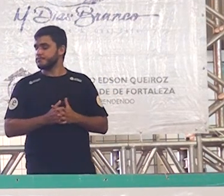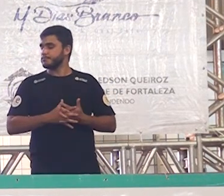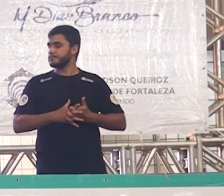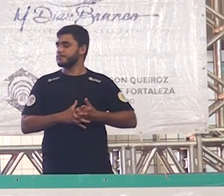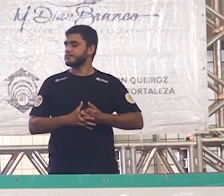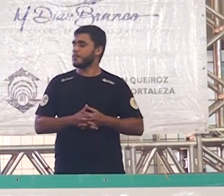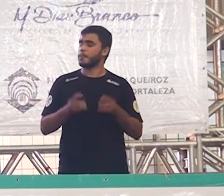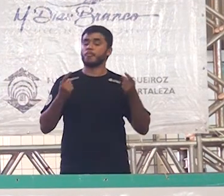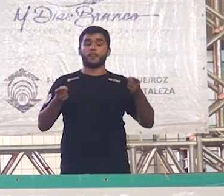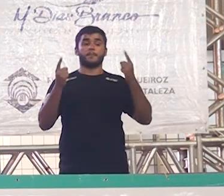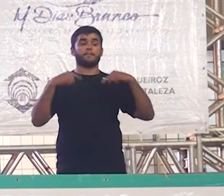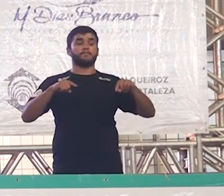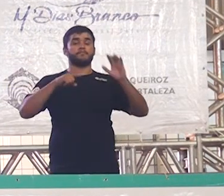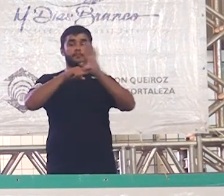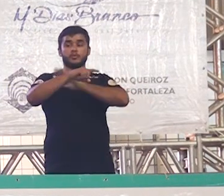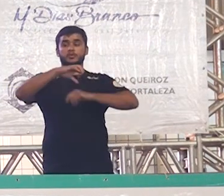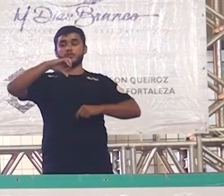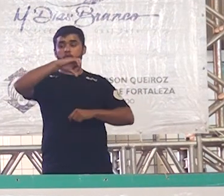Mais uma questão.